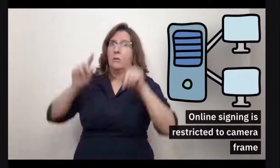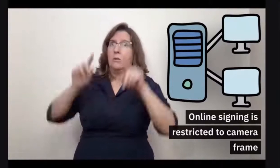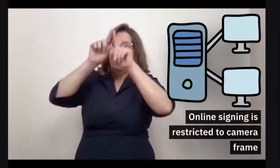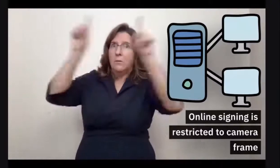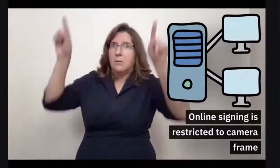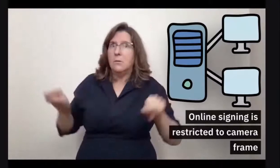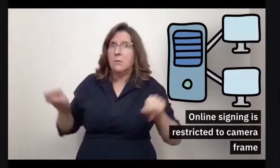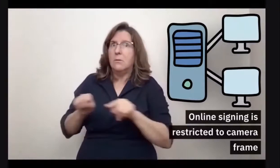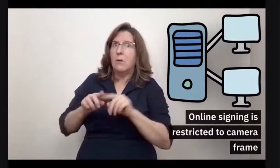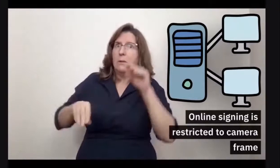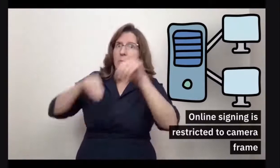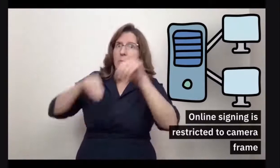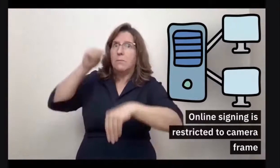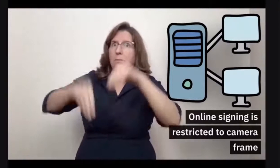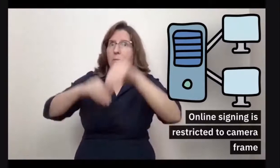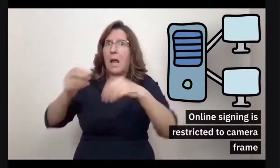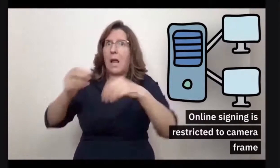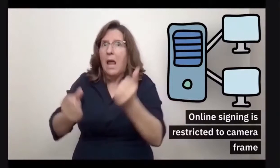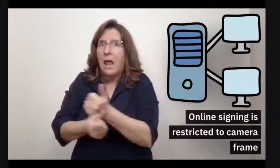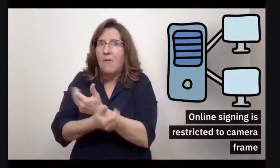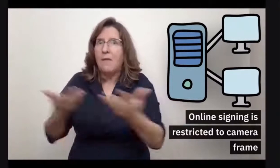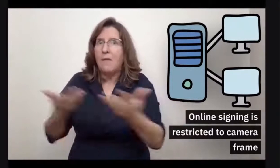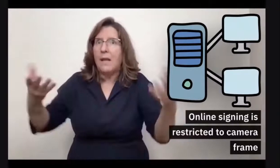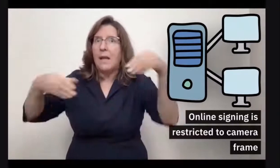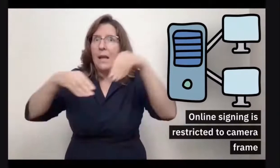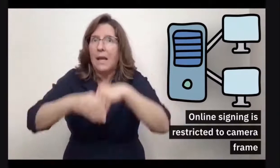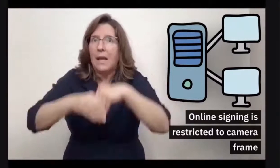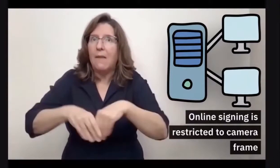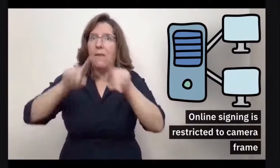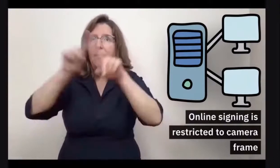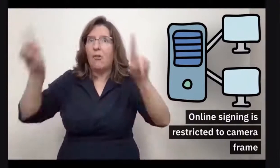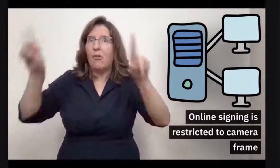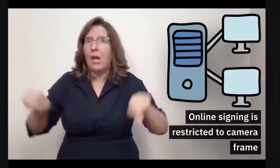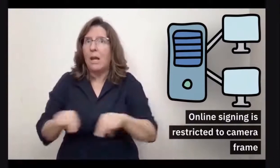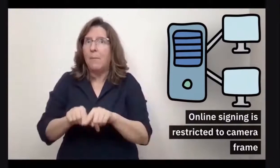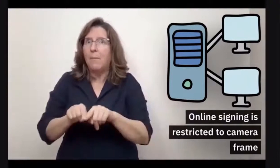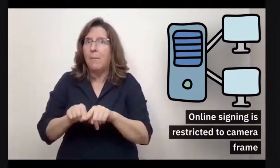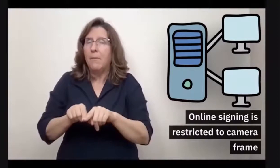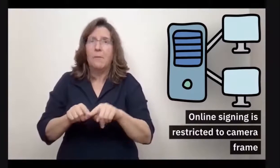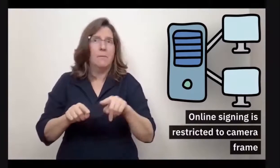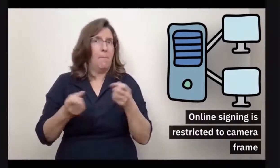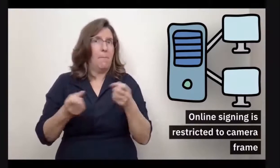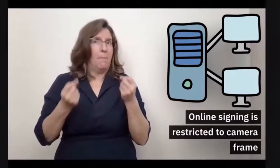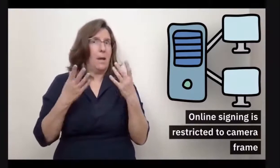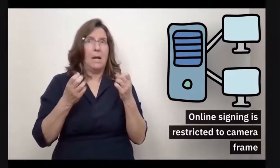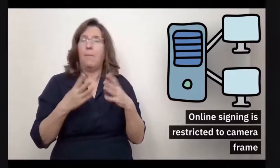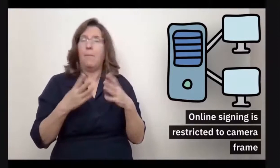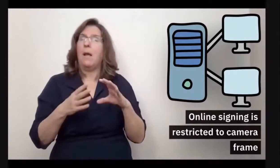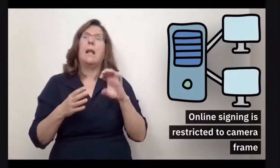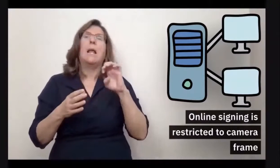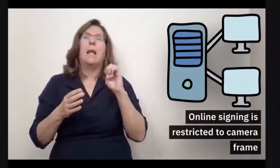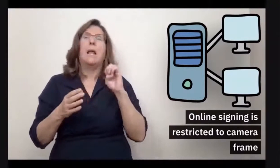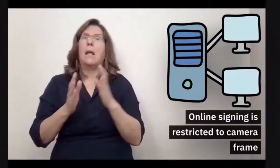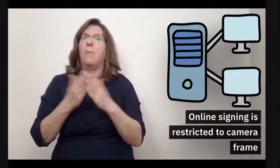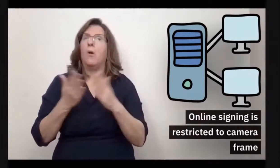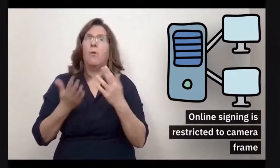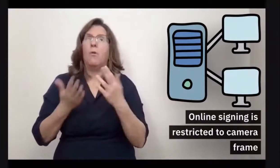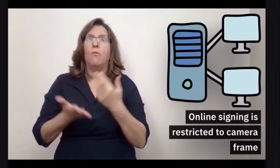La mayoría de creación de ebooks no incorporan esas referencias visuales. Los alumnos con